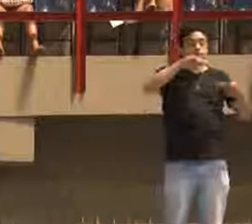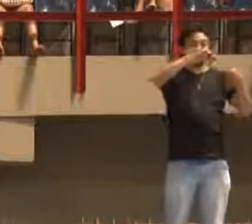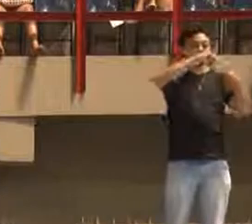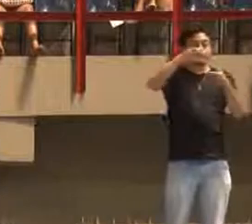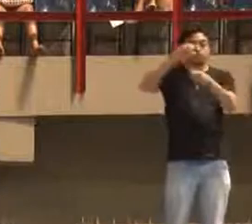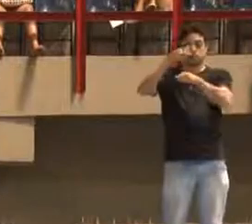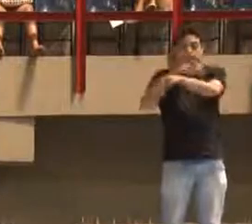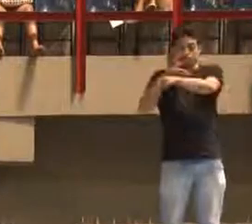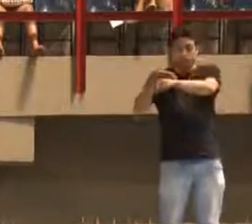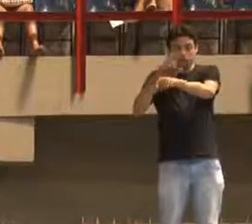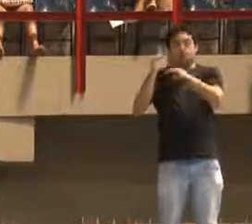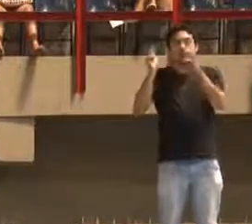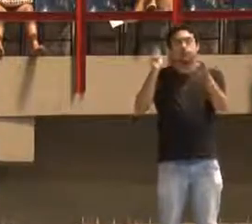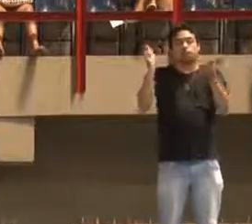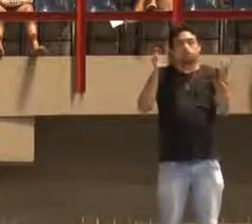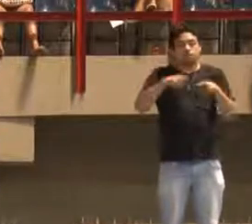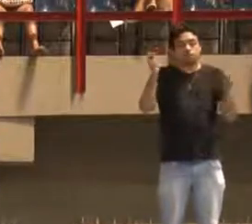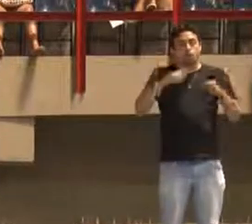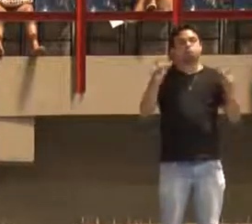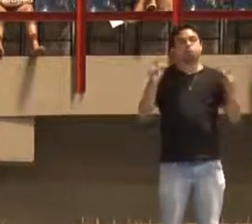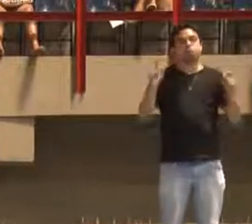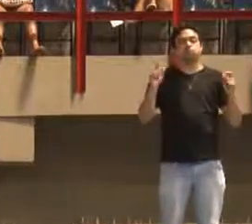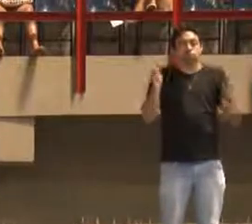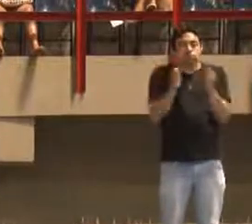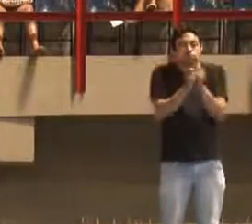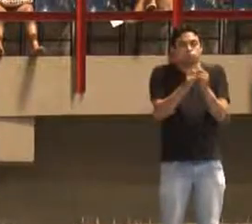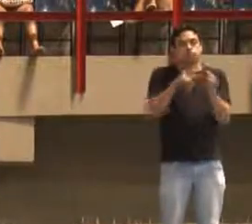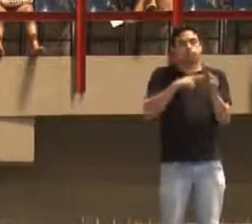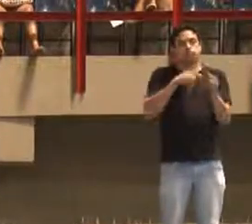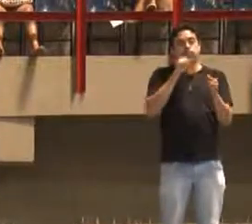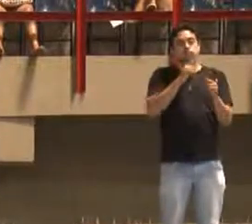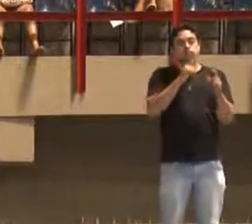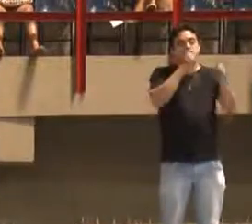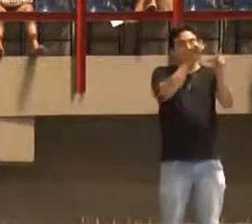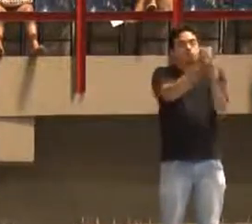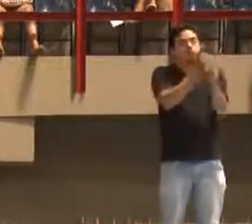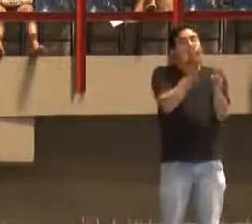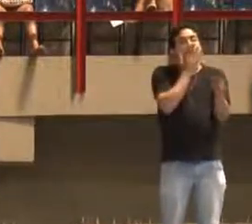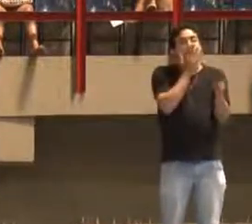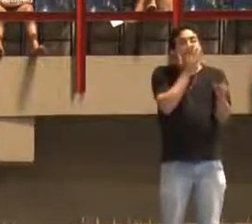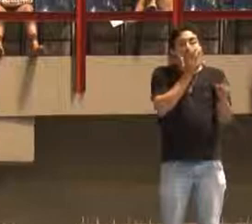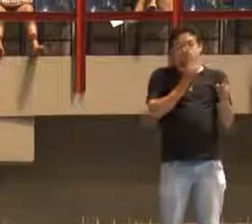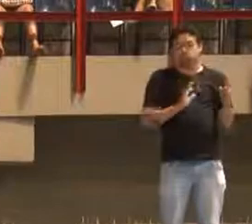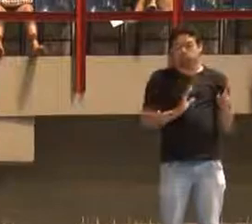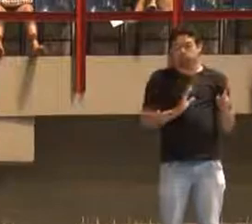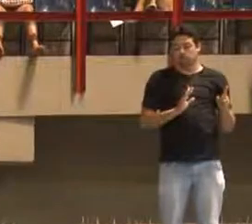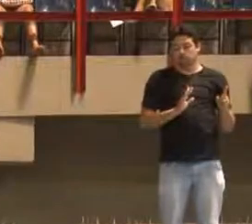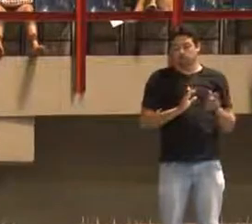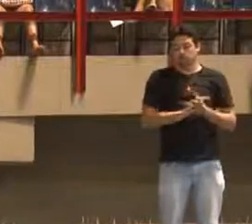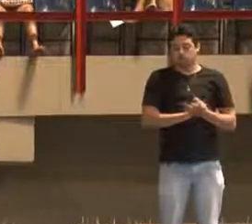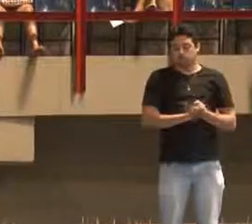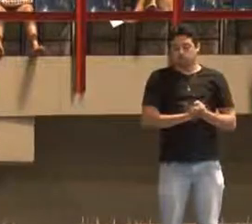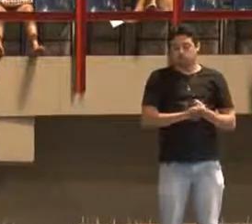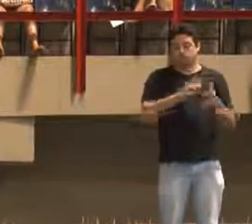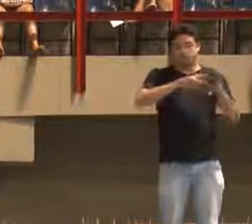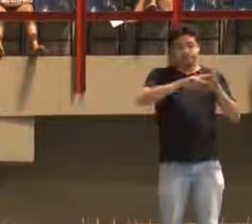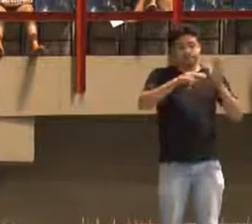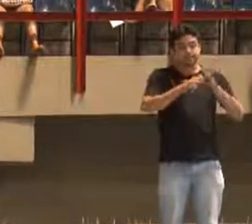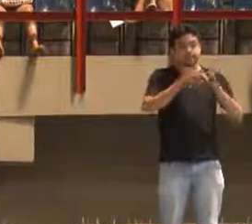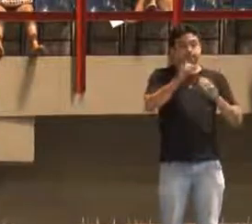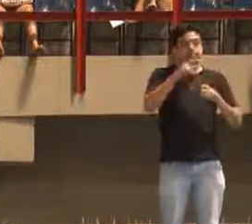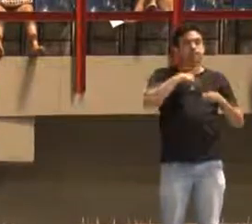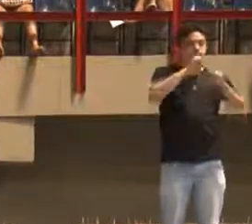branco também podem estar associados aos símbolos que identificam cores, significando se elas